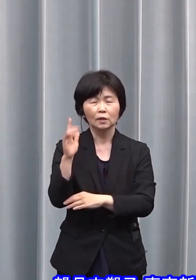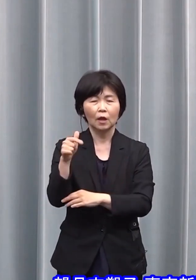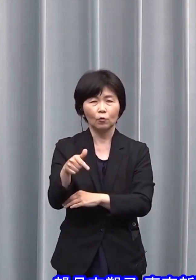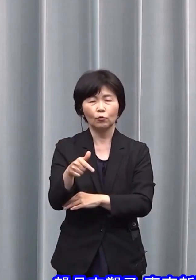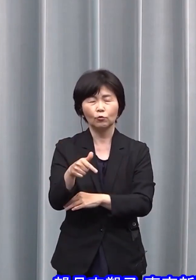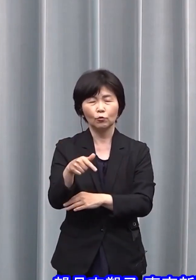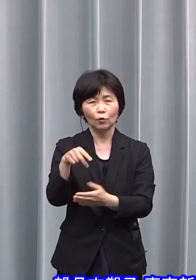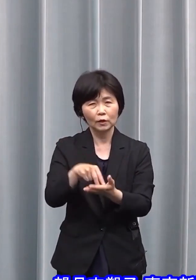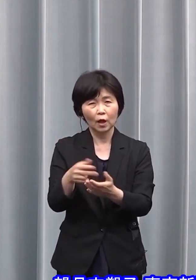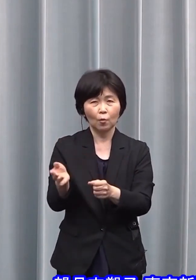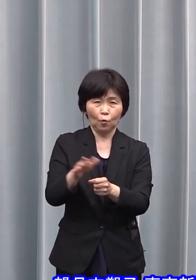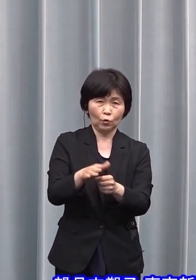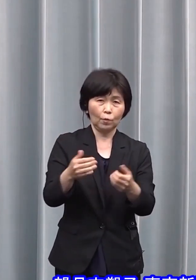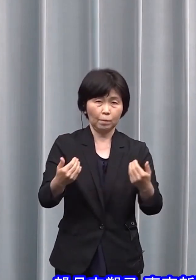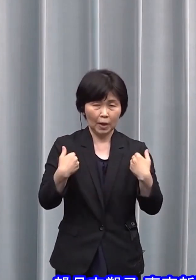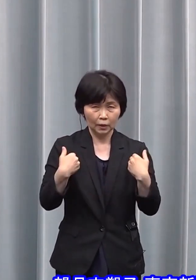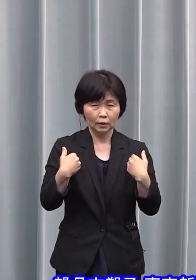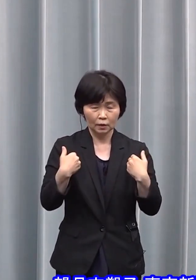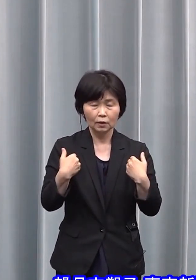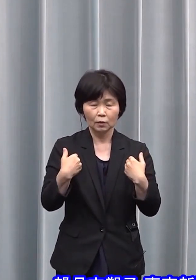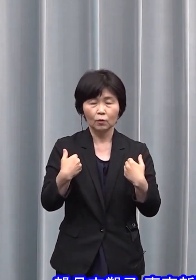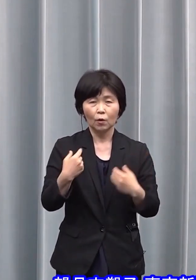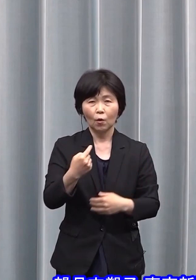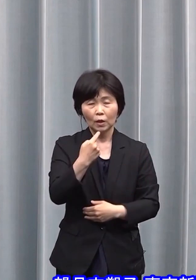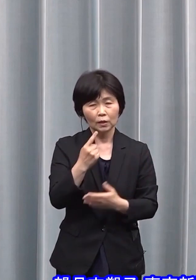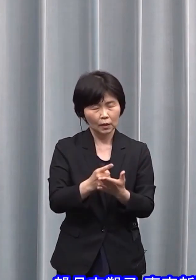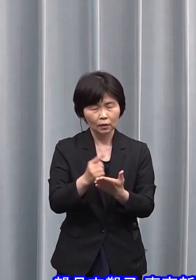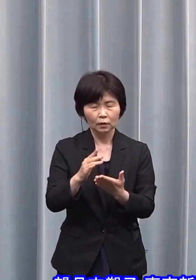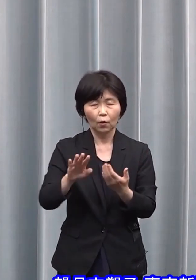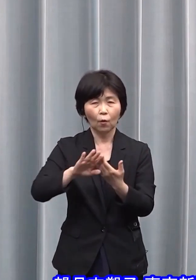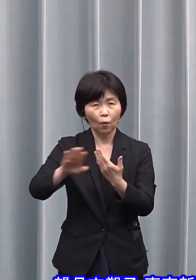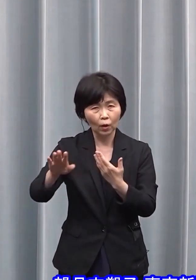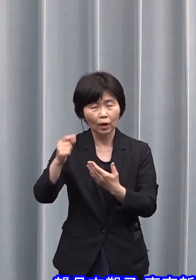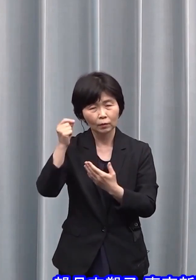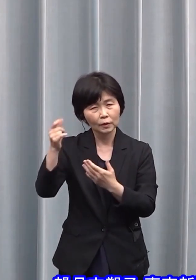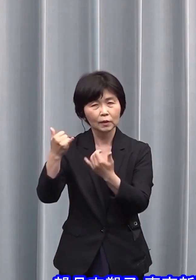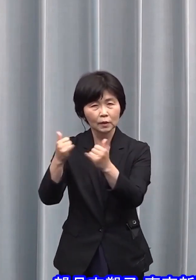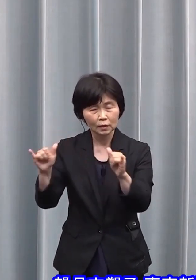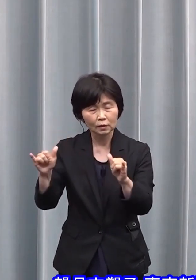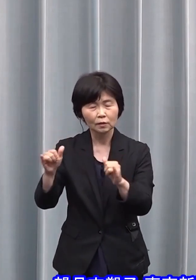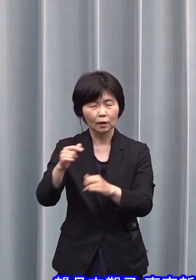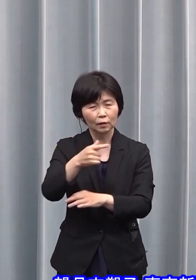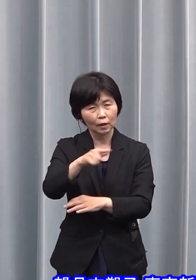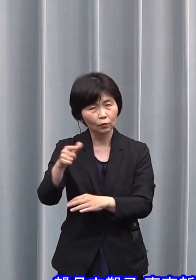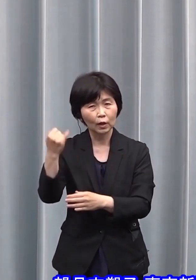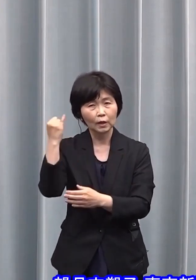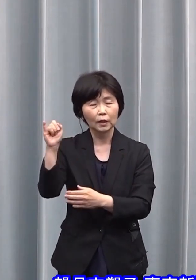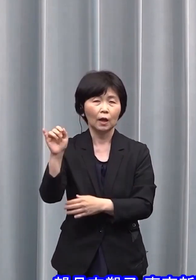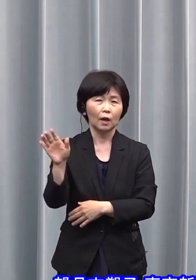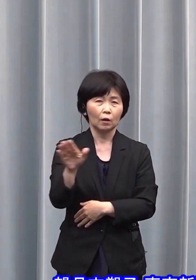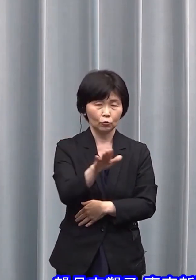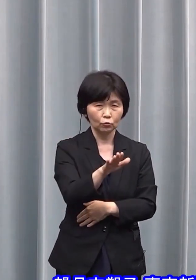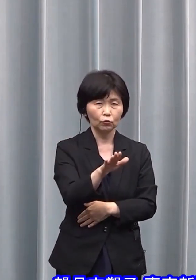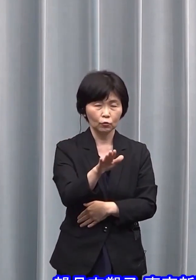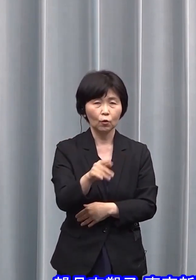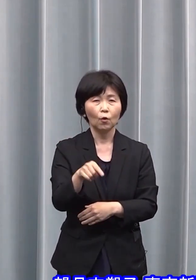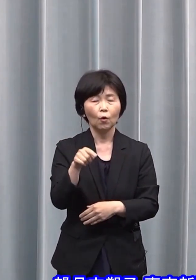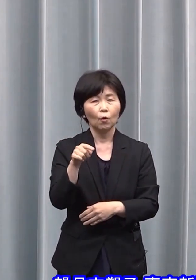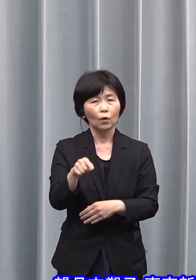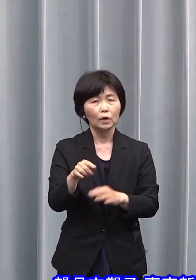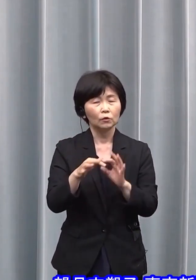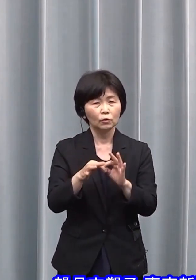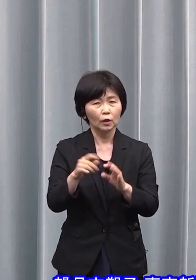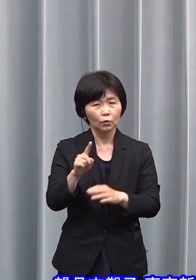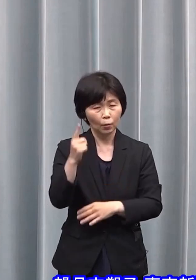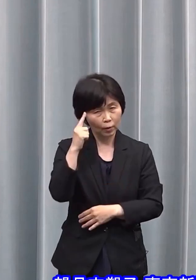かということが、私だけでなく、多くの識者や弁護団、支援者から出ております。この点についてもう一度松野さんお答えいただけ